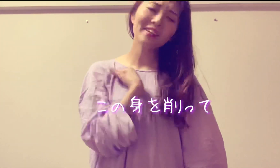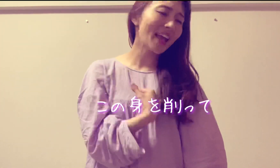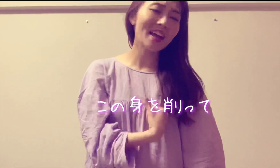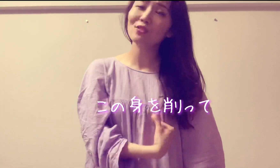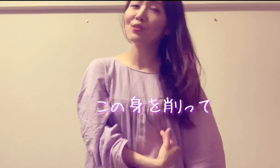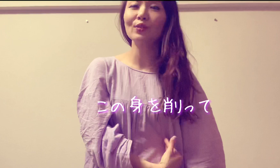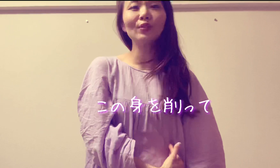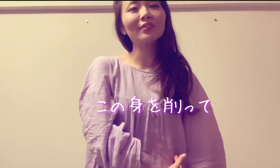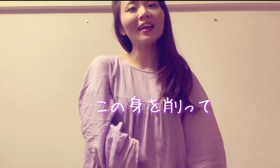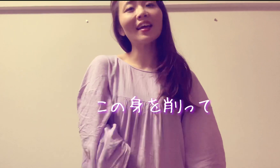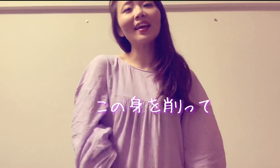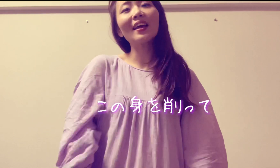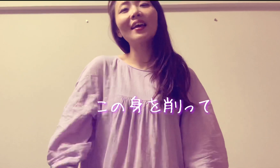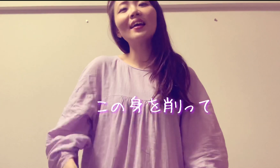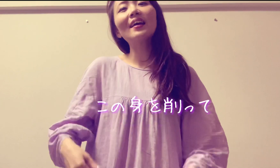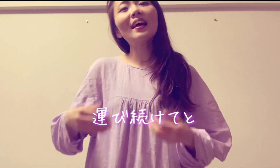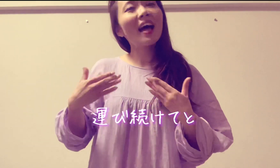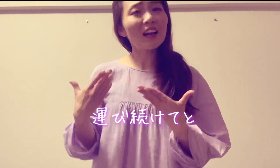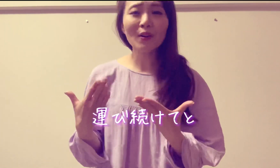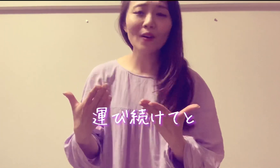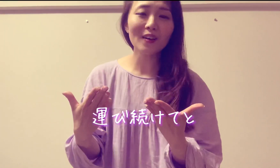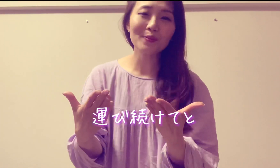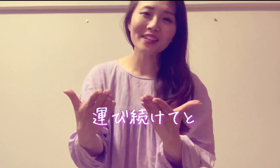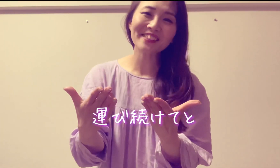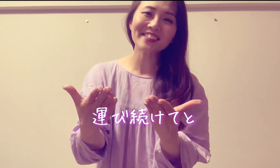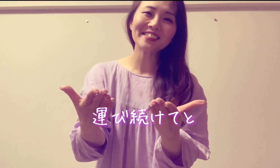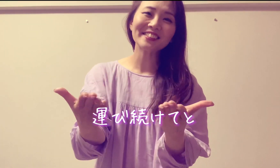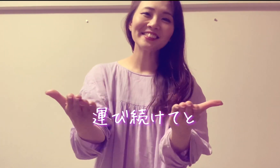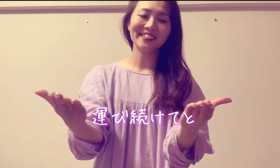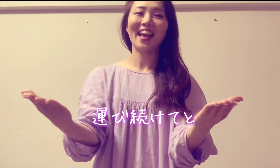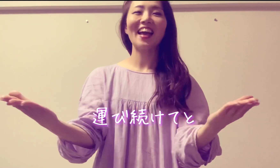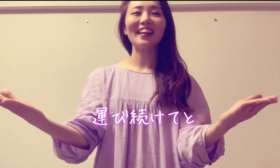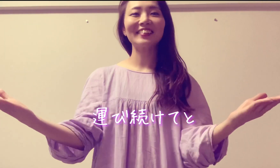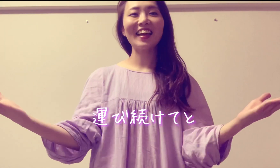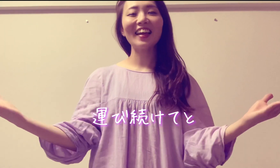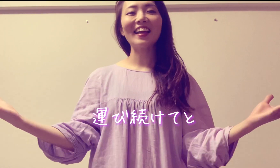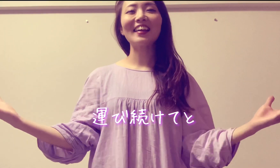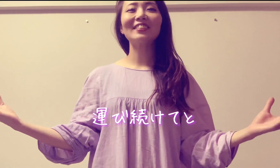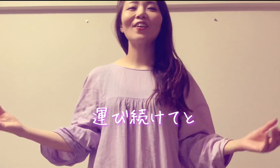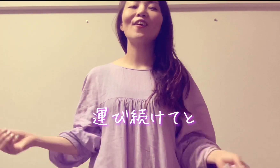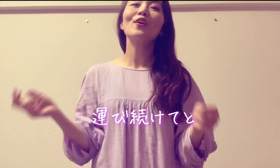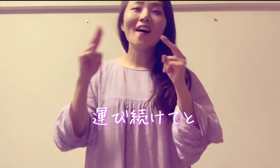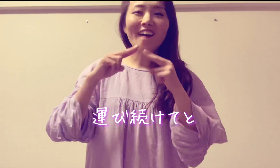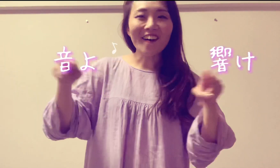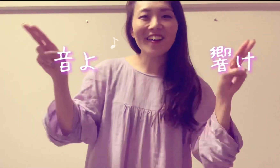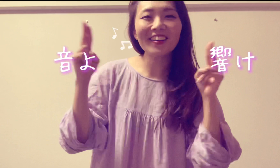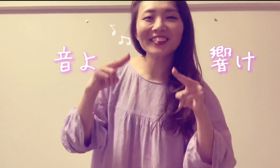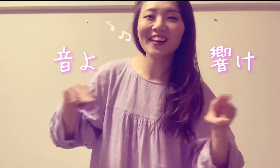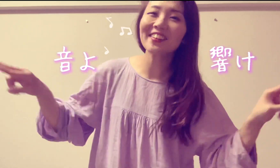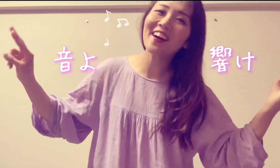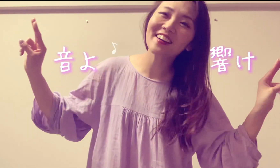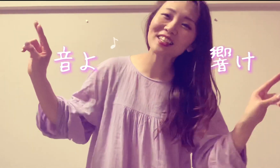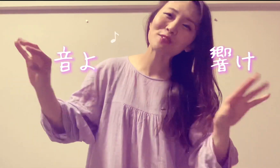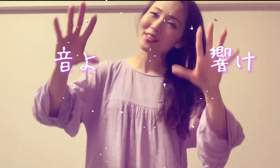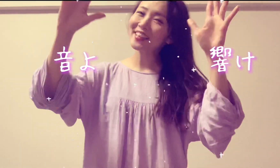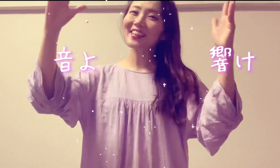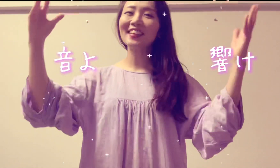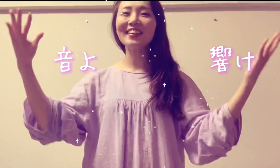削って運び続けてと程よ響